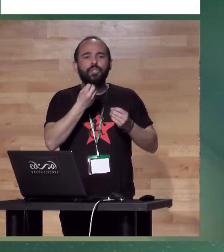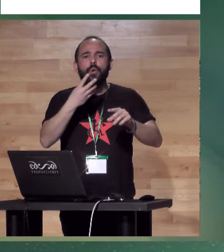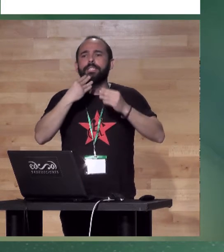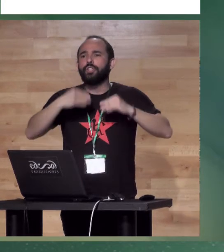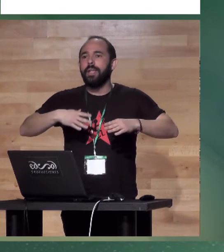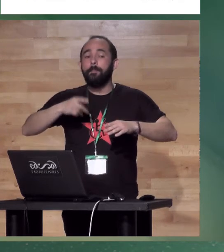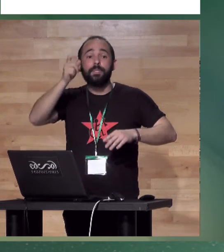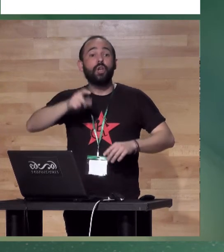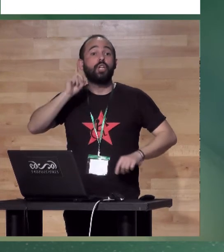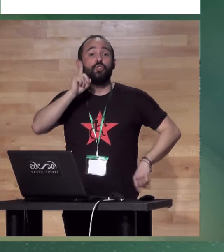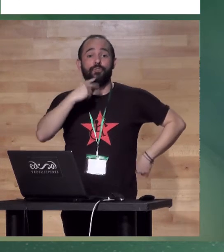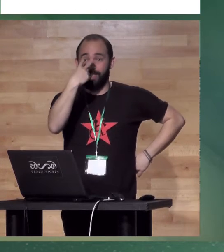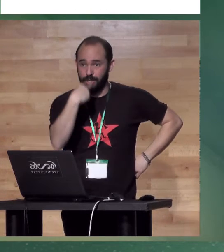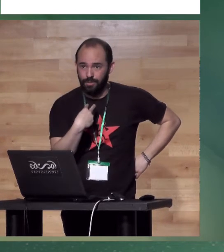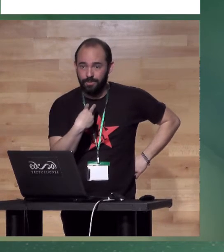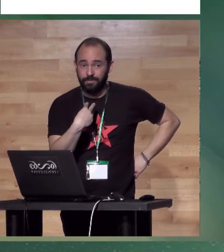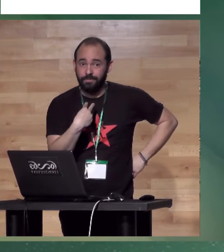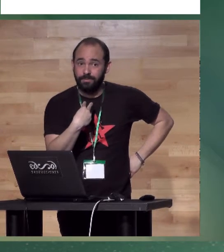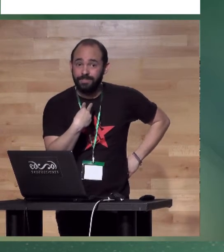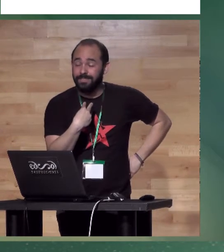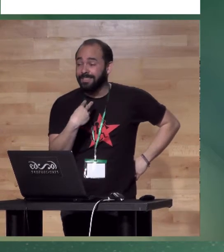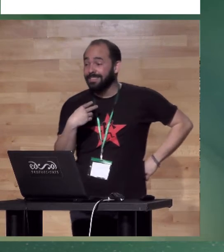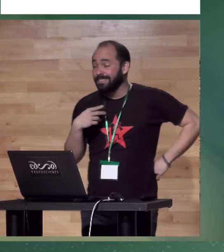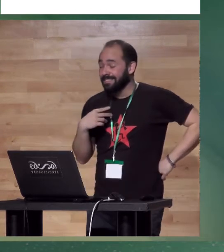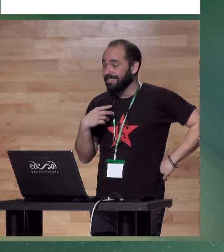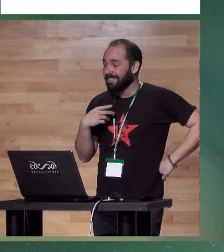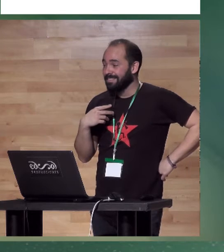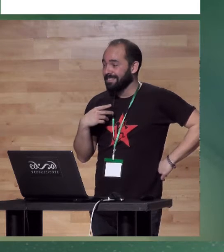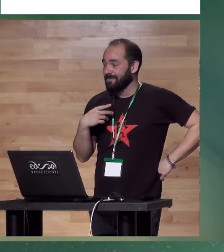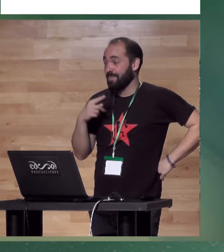silla de ruedas, no, sino una historia de una persona sordociega.